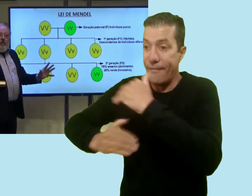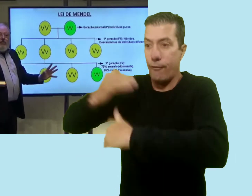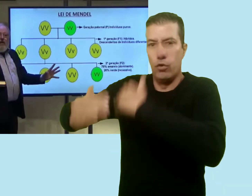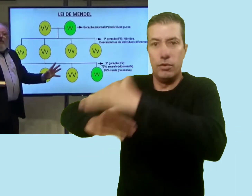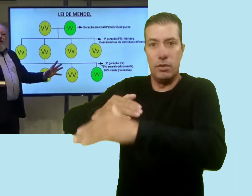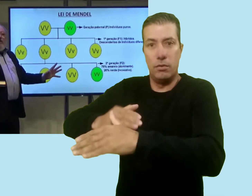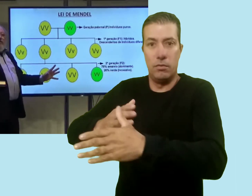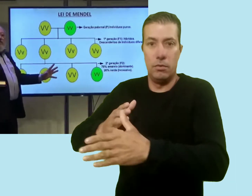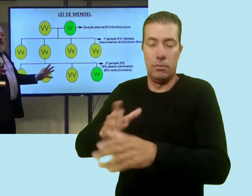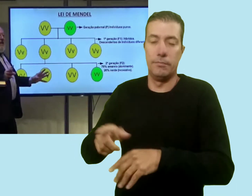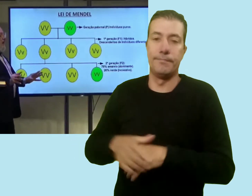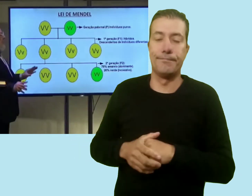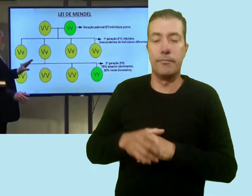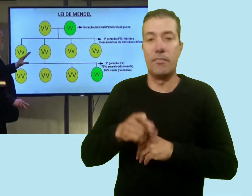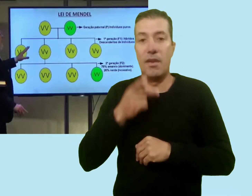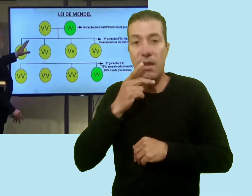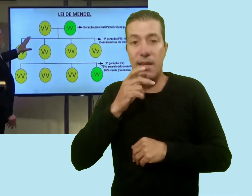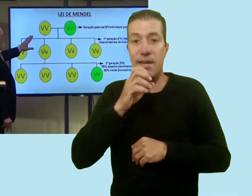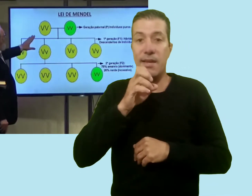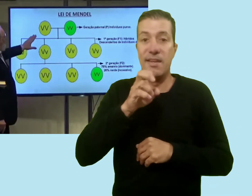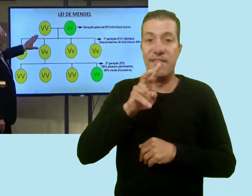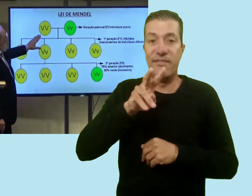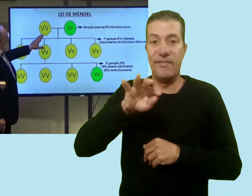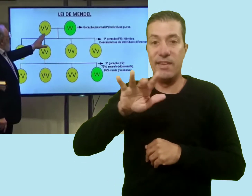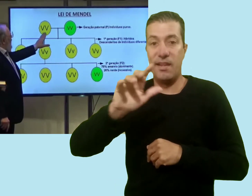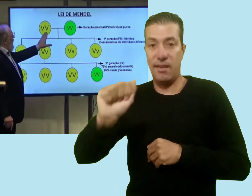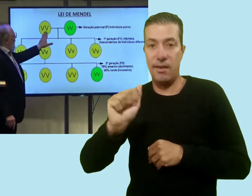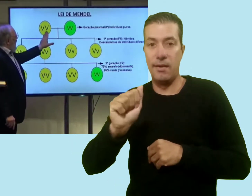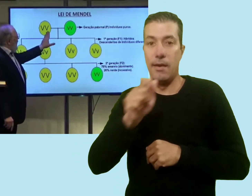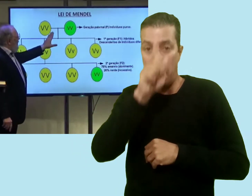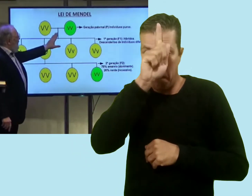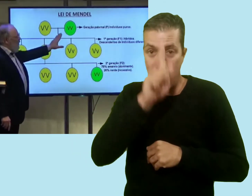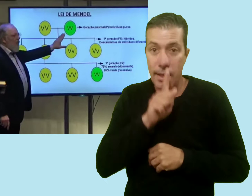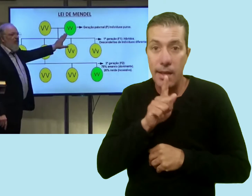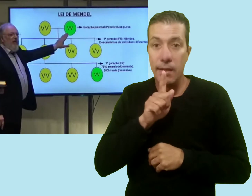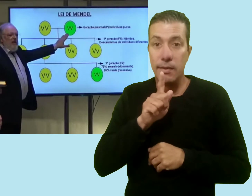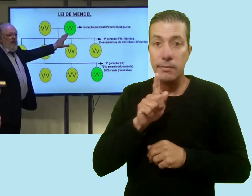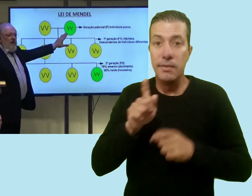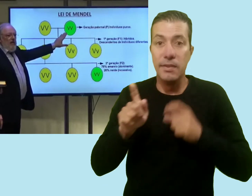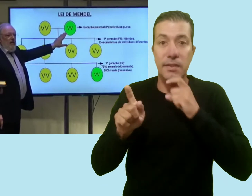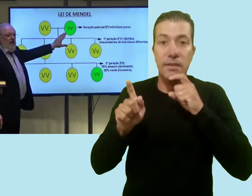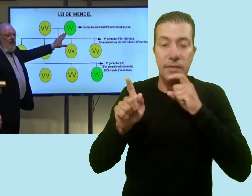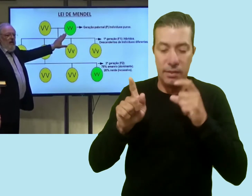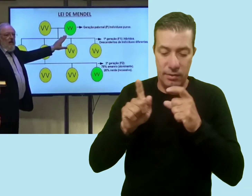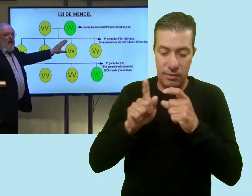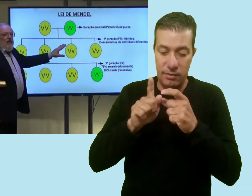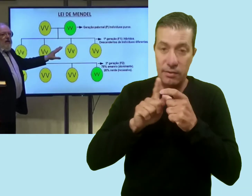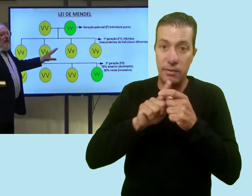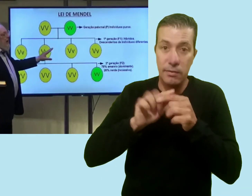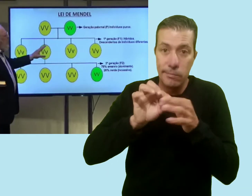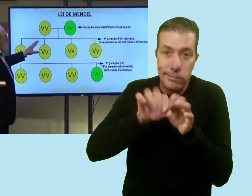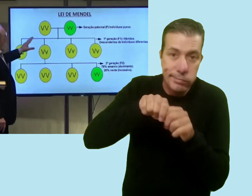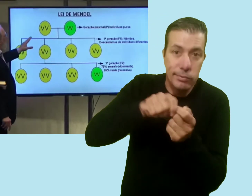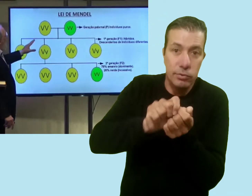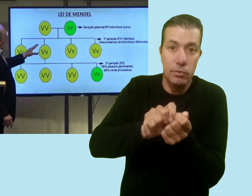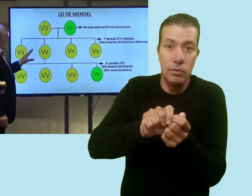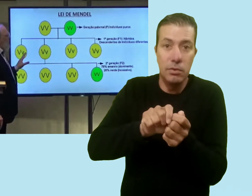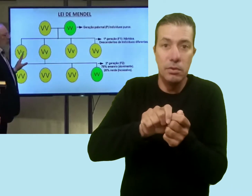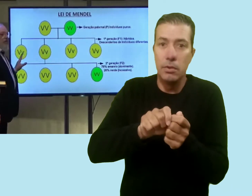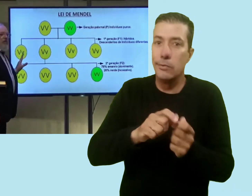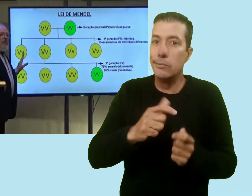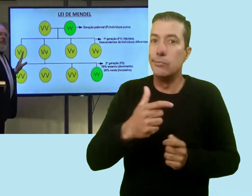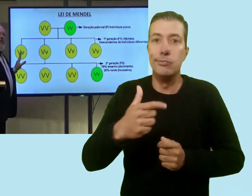uma evolução aqui, forçada. Ele misturou ervilha amarela com verde. Não